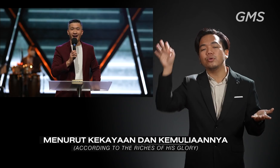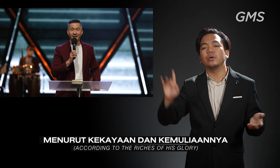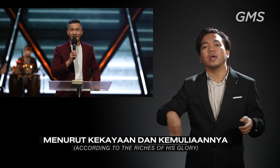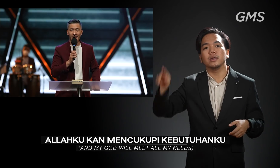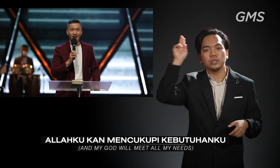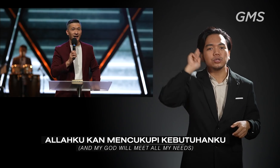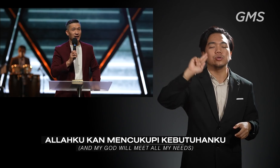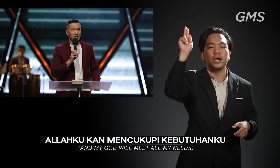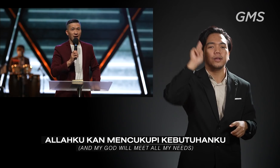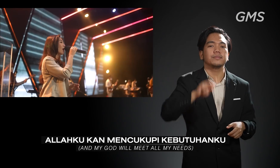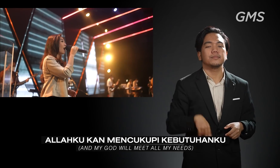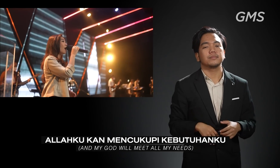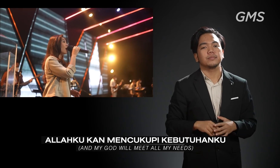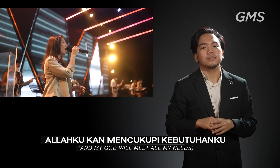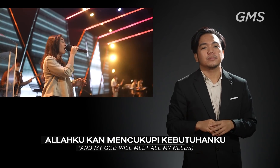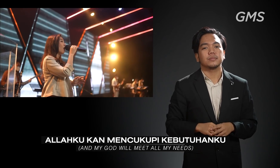kemuliaan-Nya.